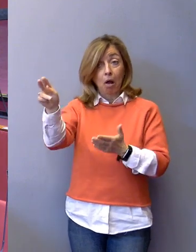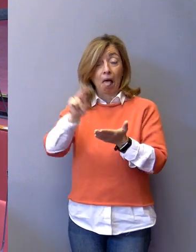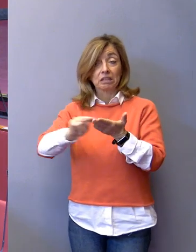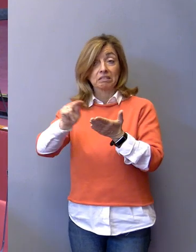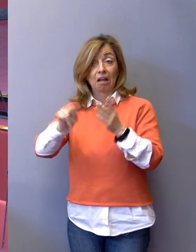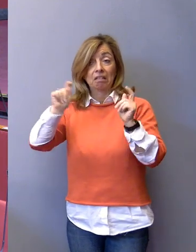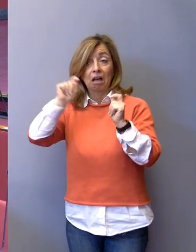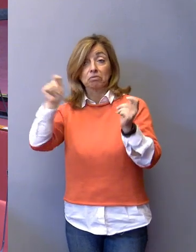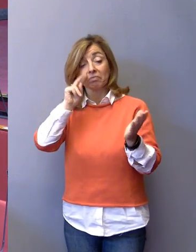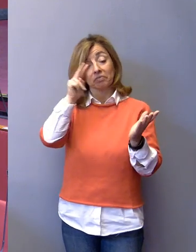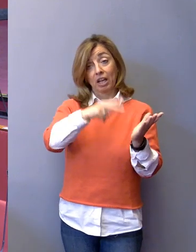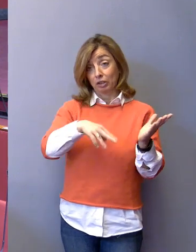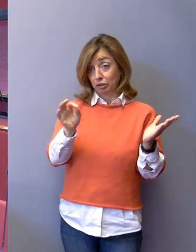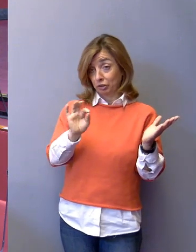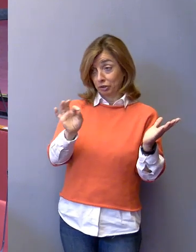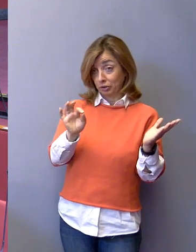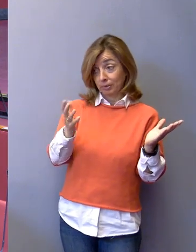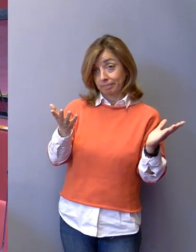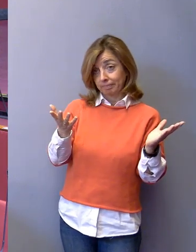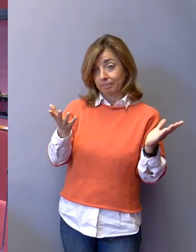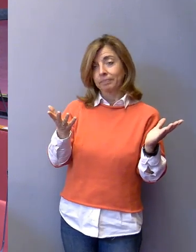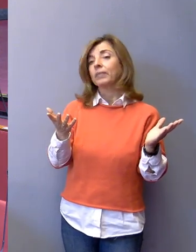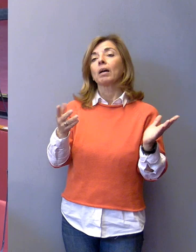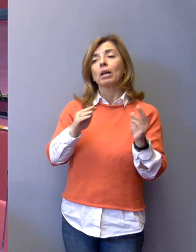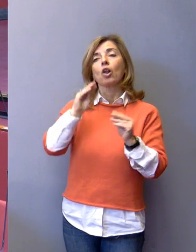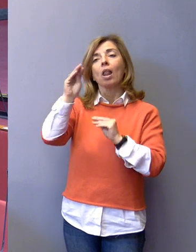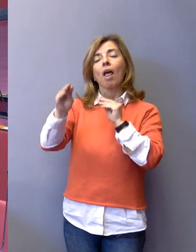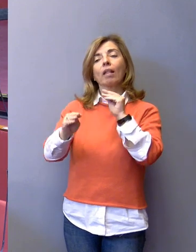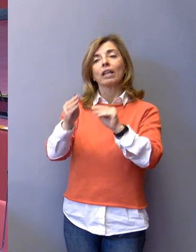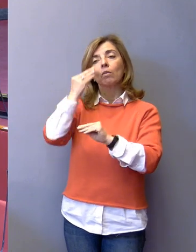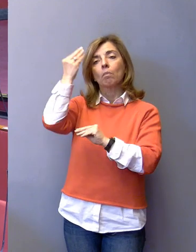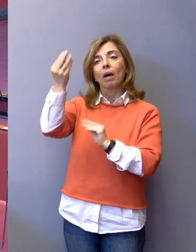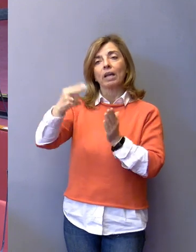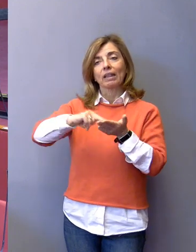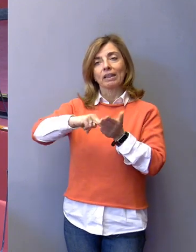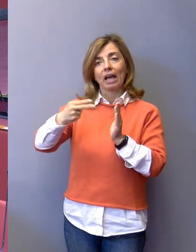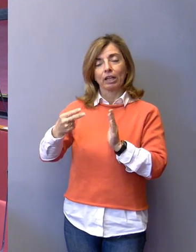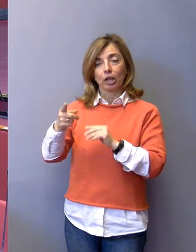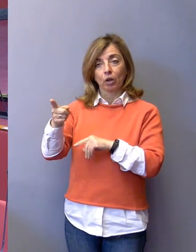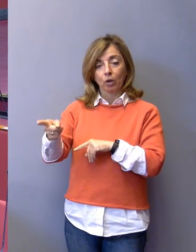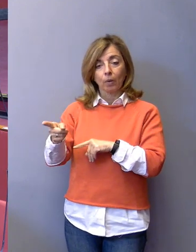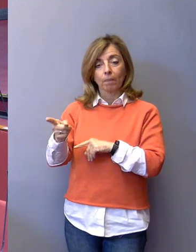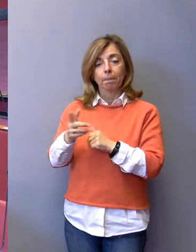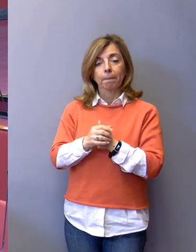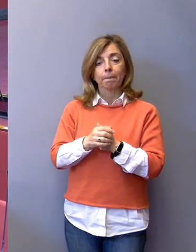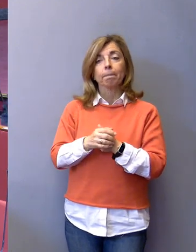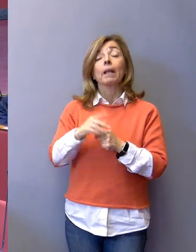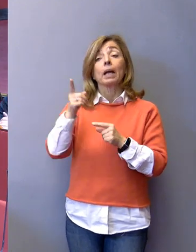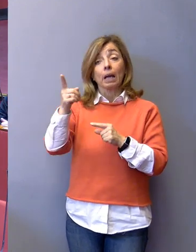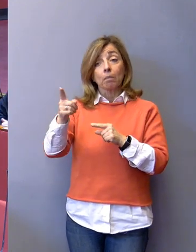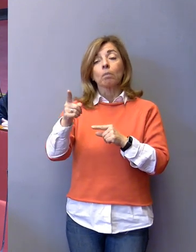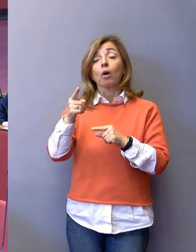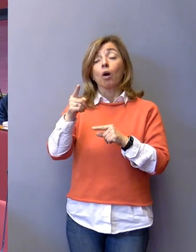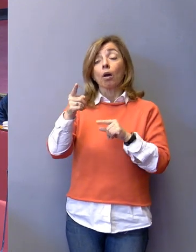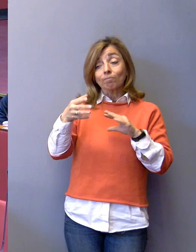veramente Ecco però chiedo il parere tecnico perché sul parere tecnico Poi però vorrei Ecco fare un'altra